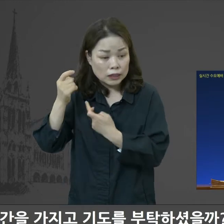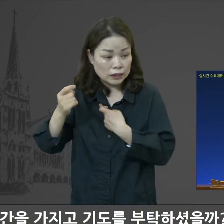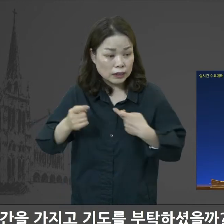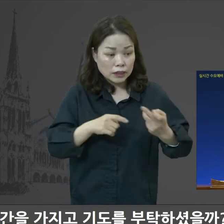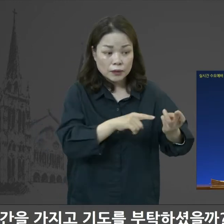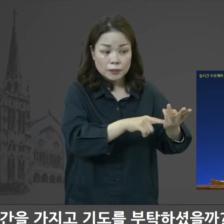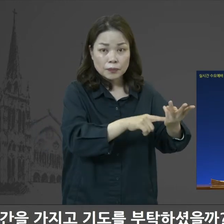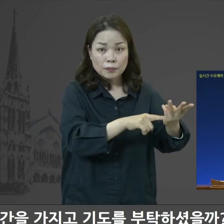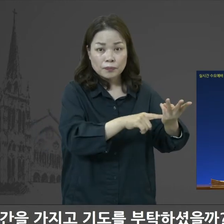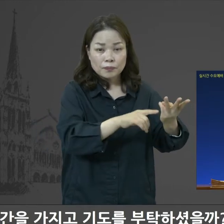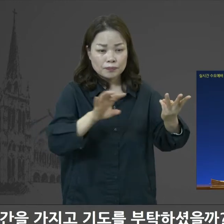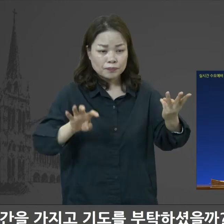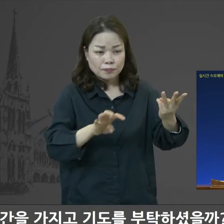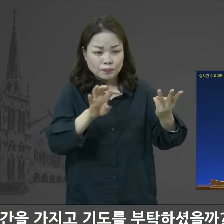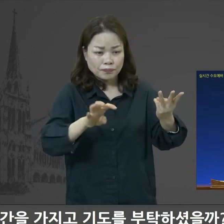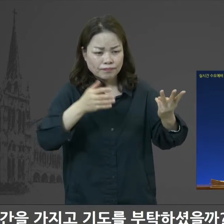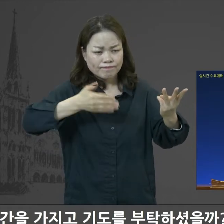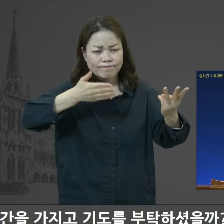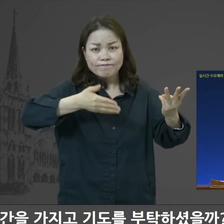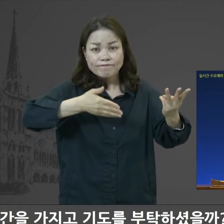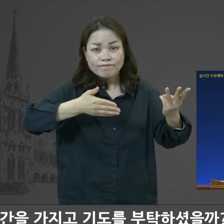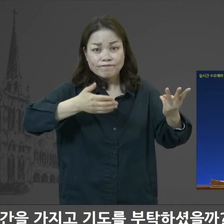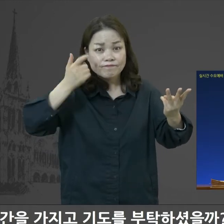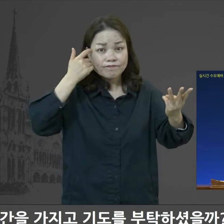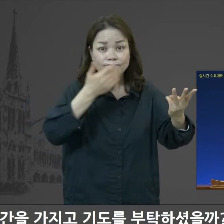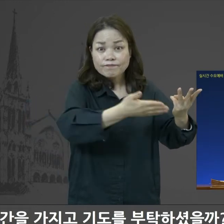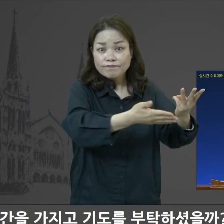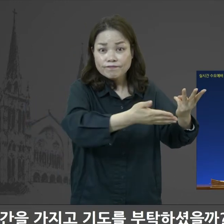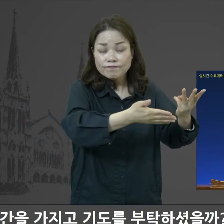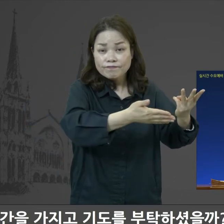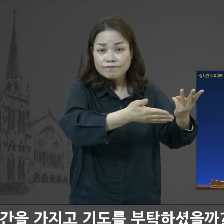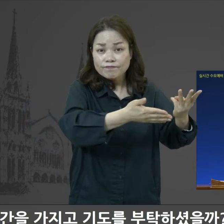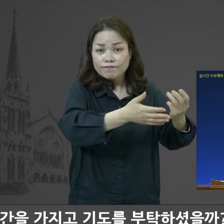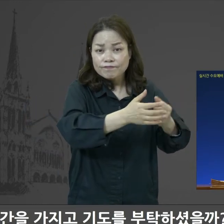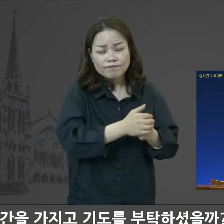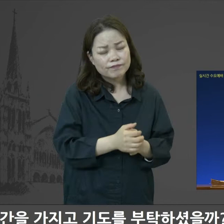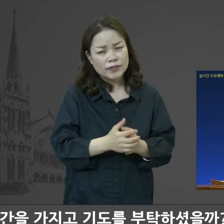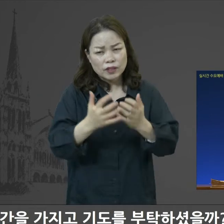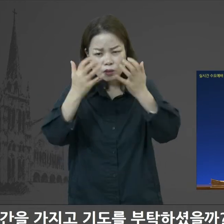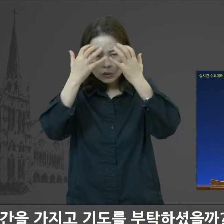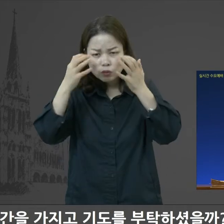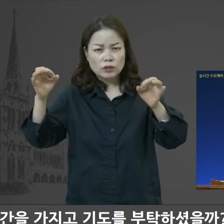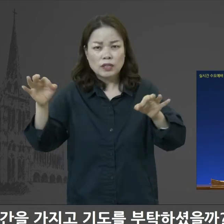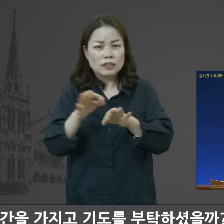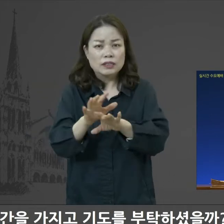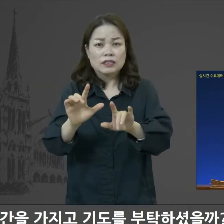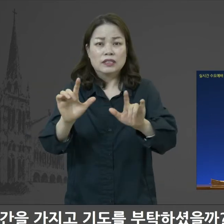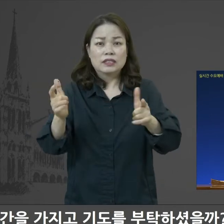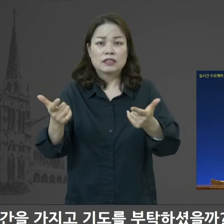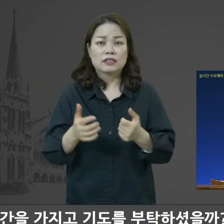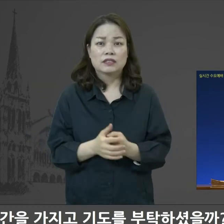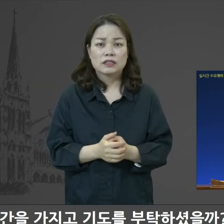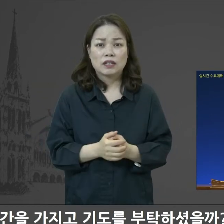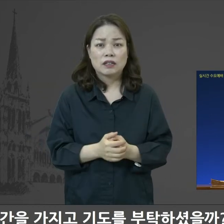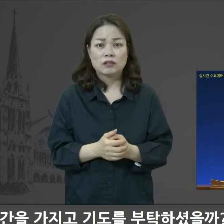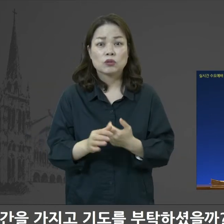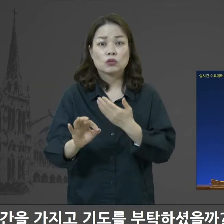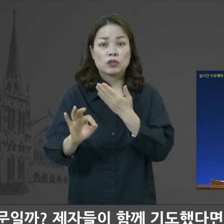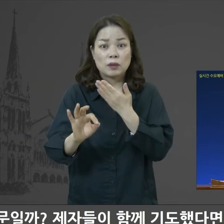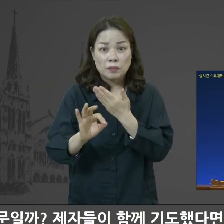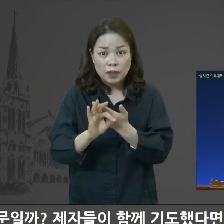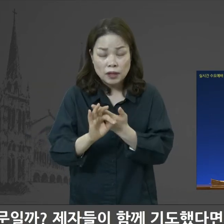제자들에게 이렇게 반복해서 요청하신 것일까? 잔을 피할 수는 없을 것 같은데 또한